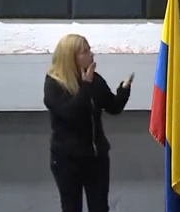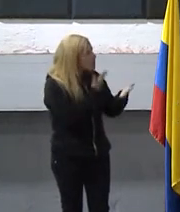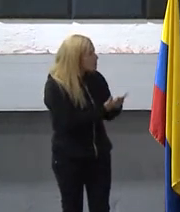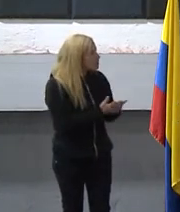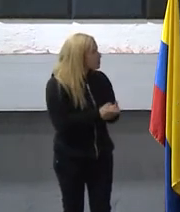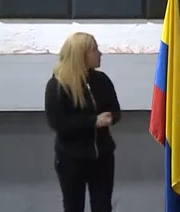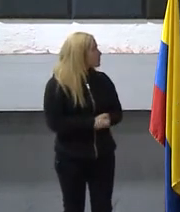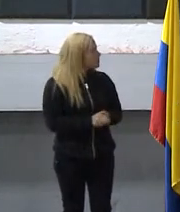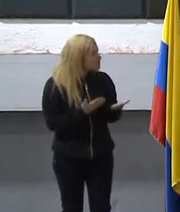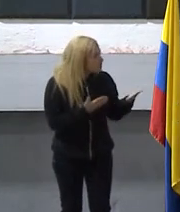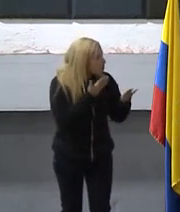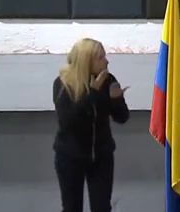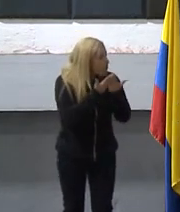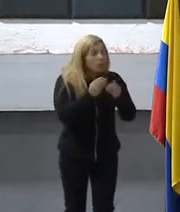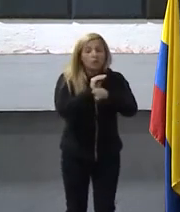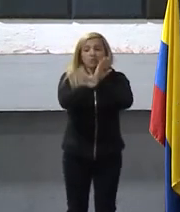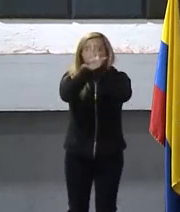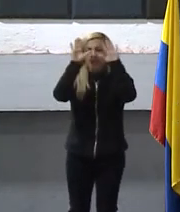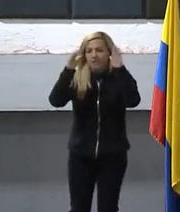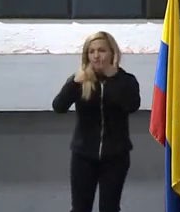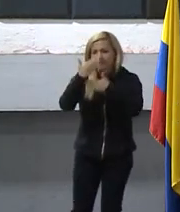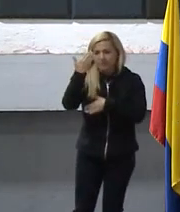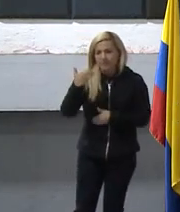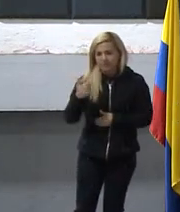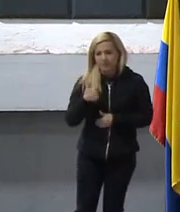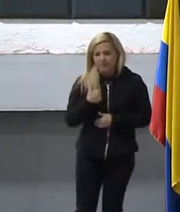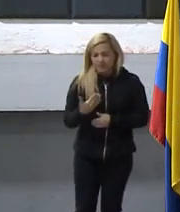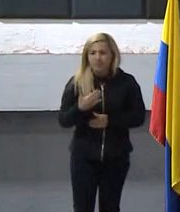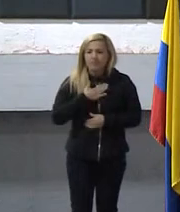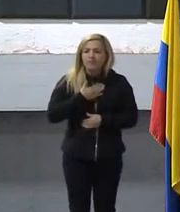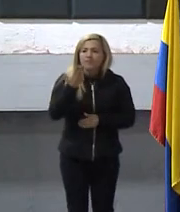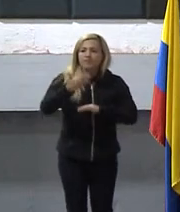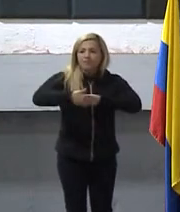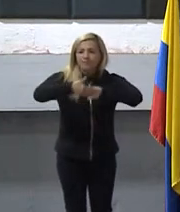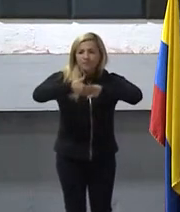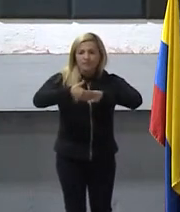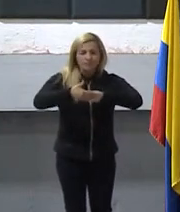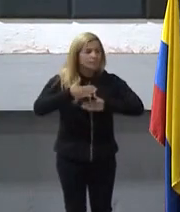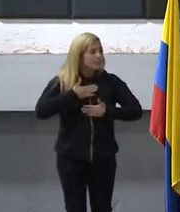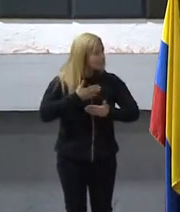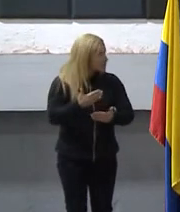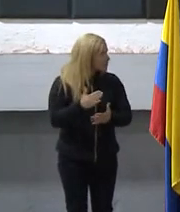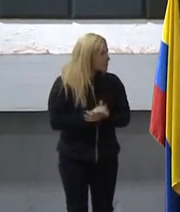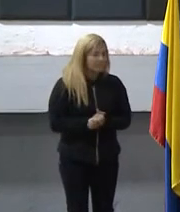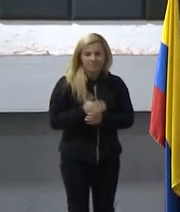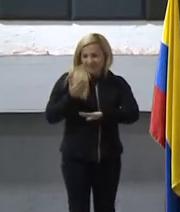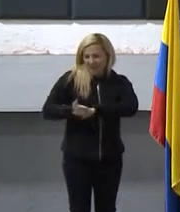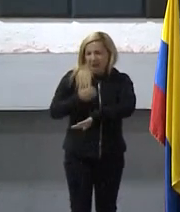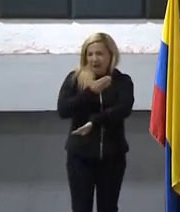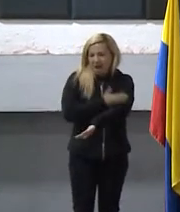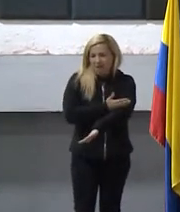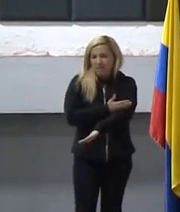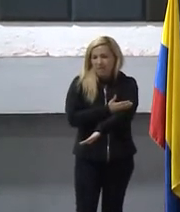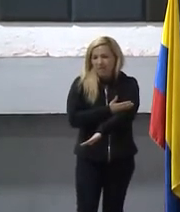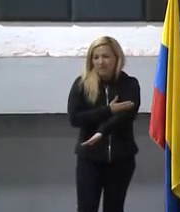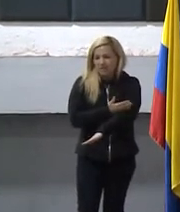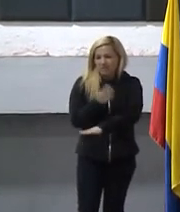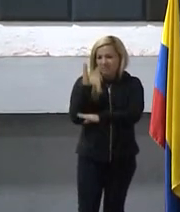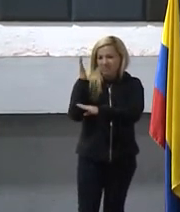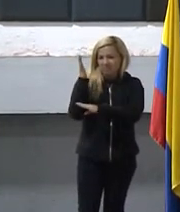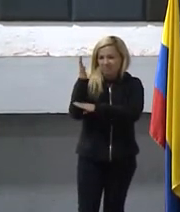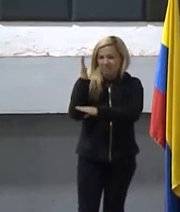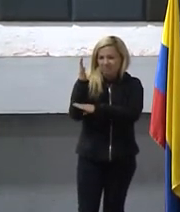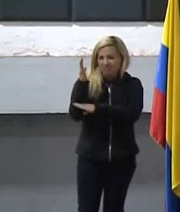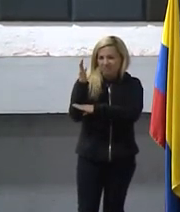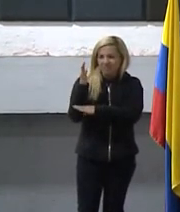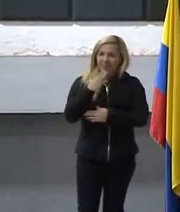buenos días me uno al saludo que mis antecesores han dado